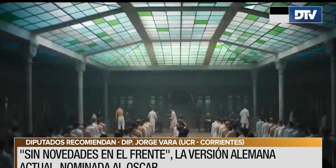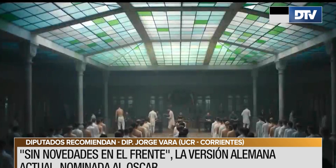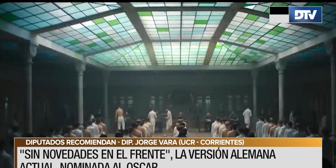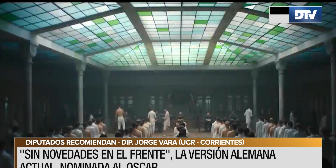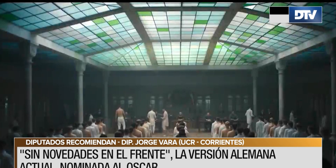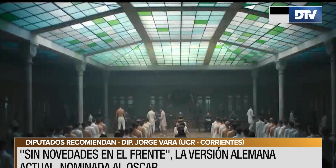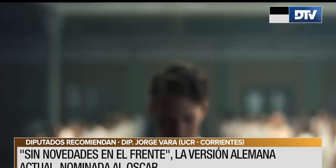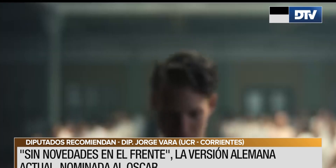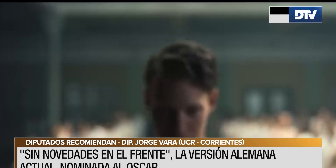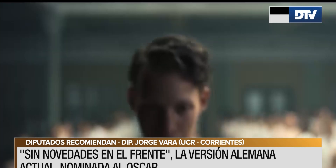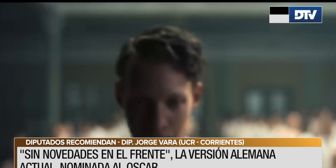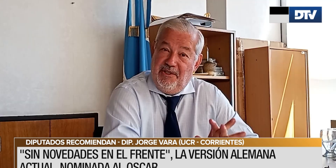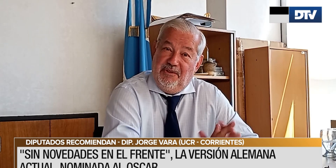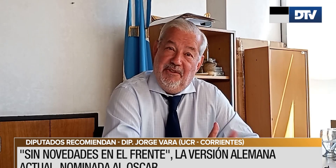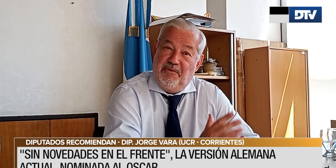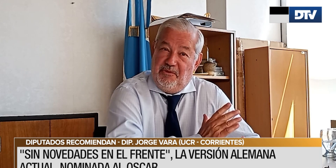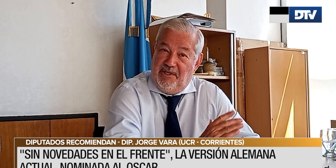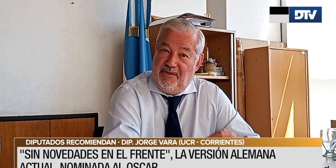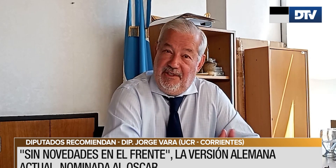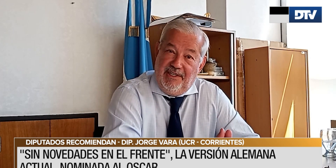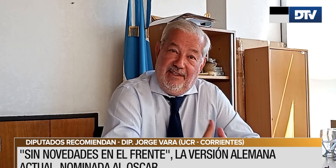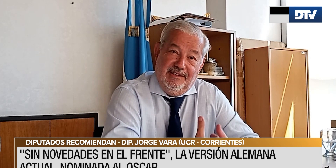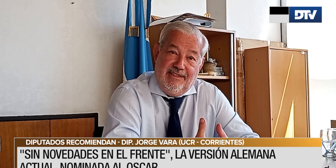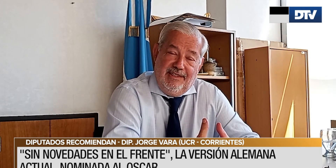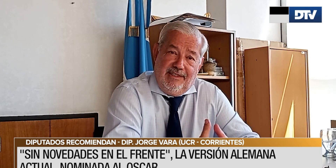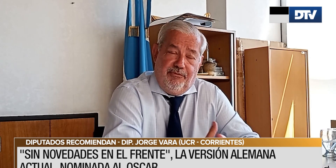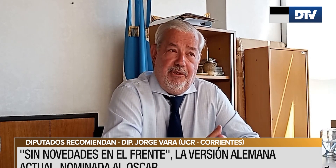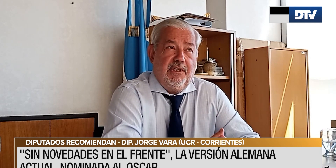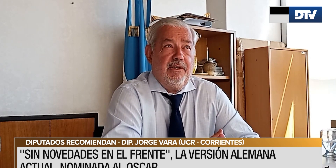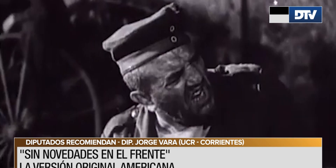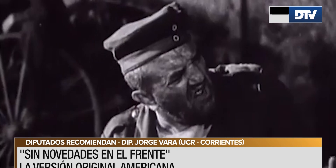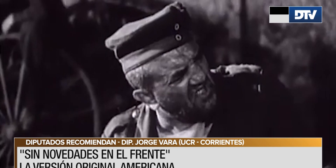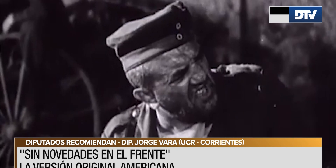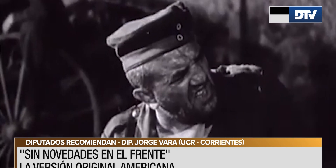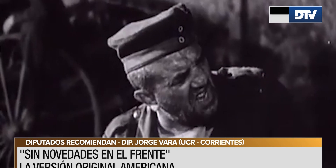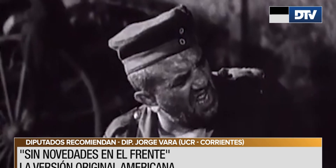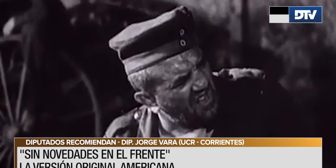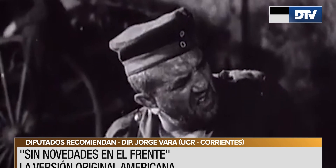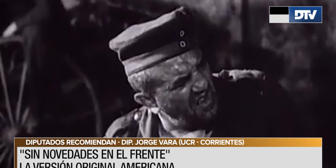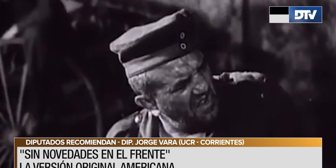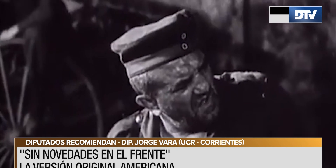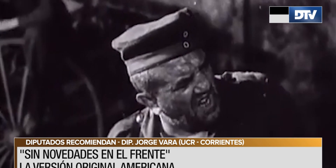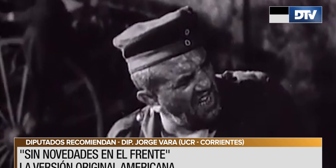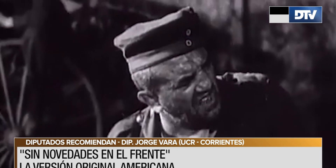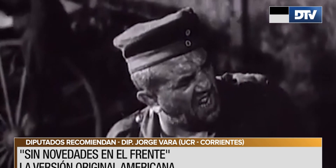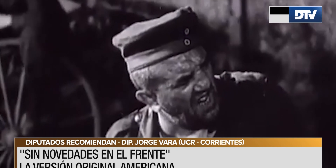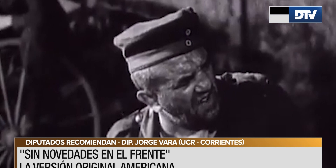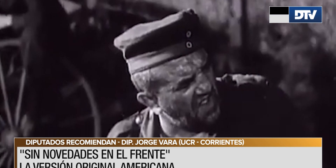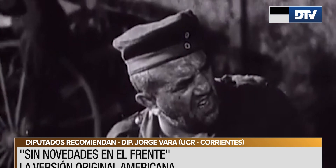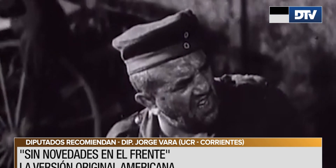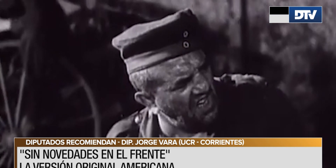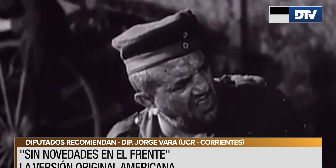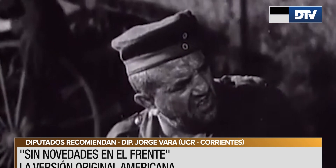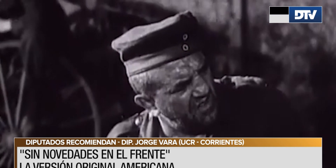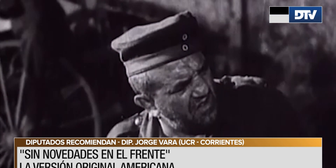Yo la vi también, pero a mí me sigue gustando mucho más la original. Fue hecha, creo, ya por 1900, a fines de 1900, en los